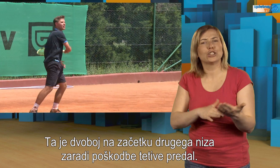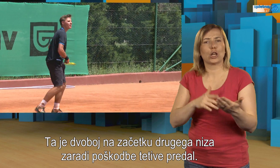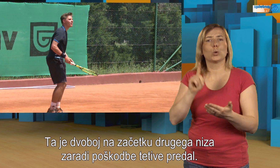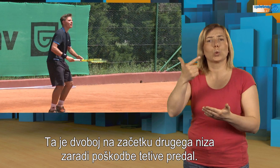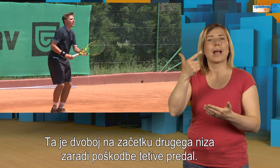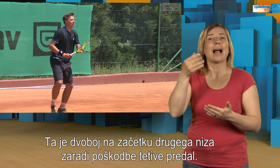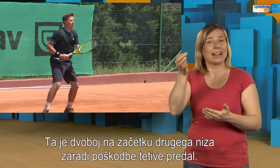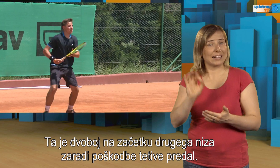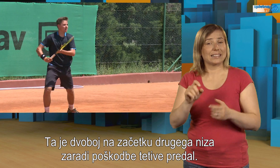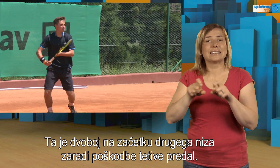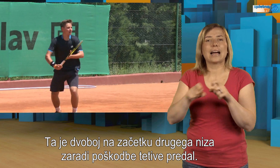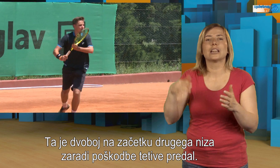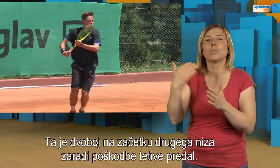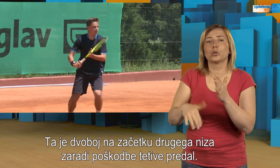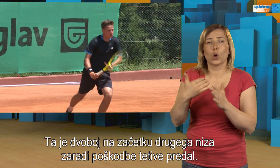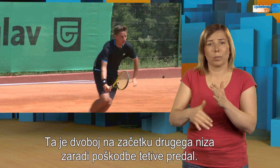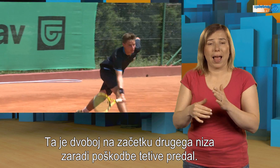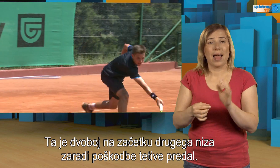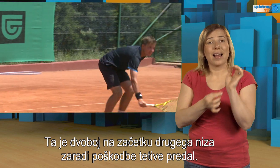drugega niza zaradi poškodbe tetive predal.